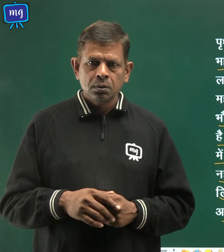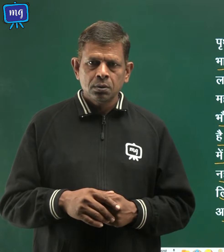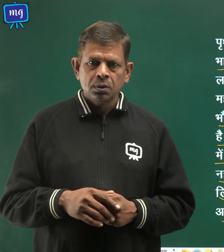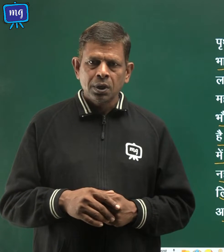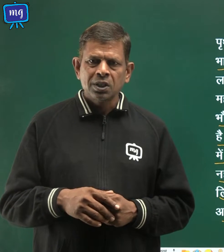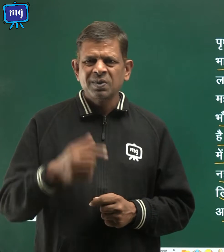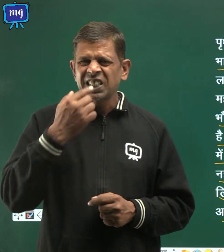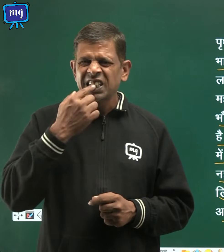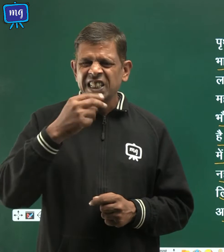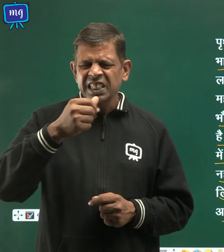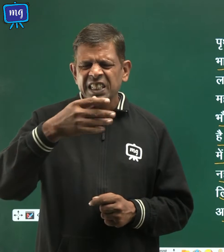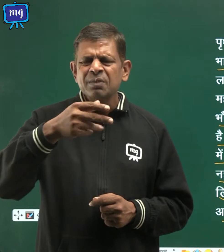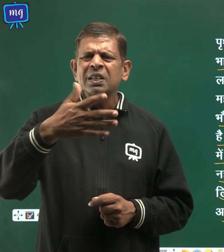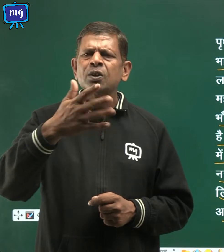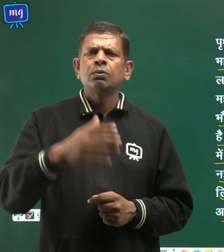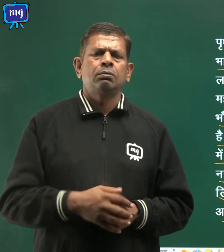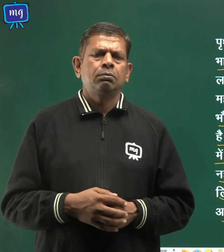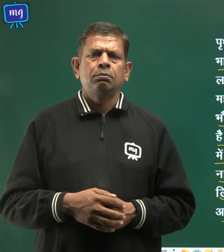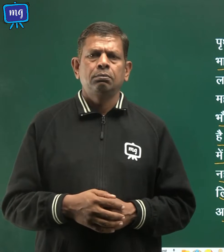अलवण जल है।